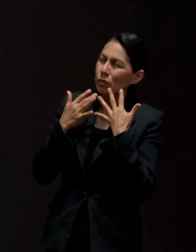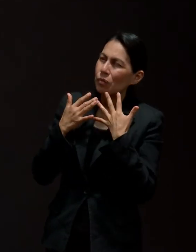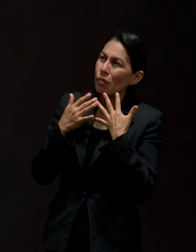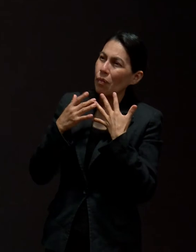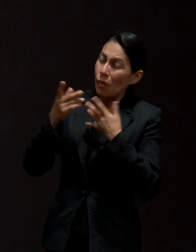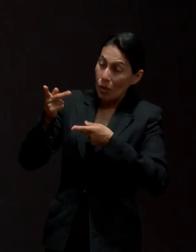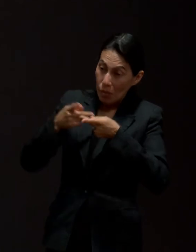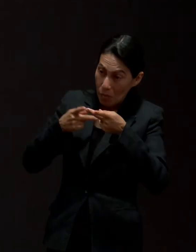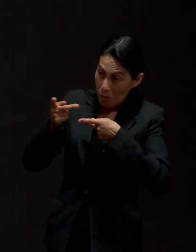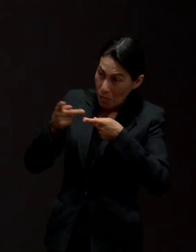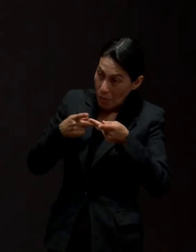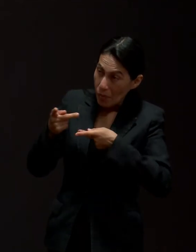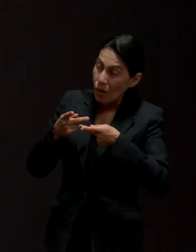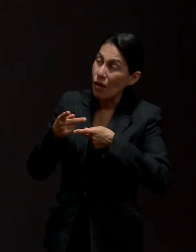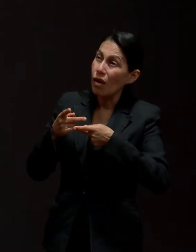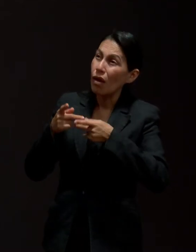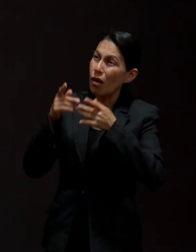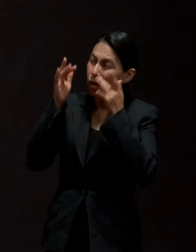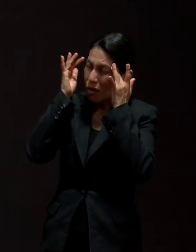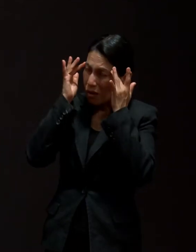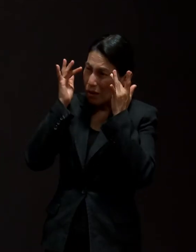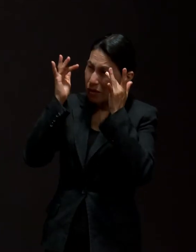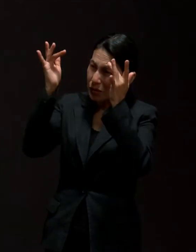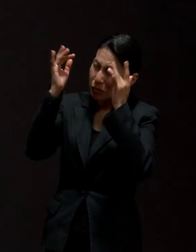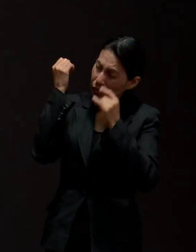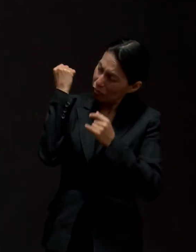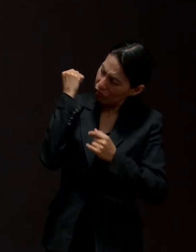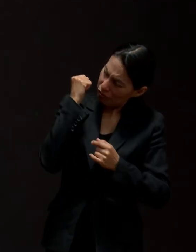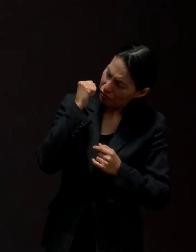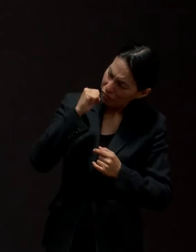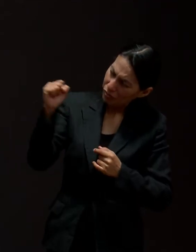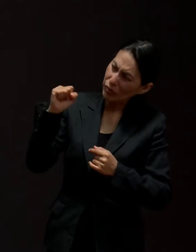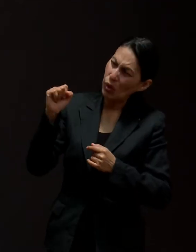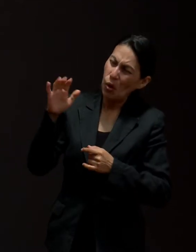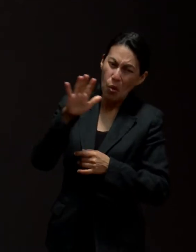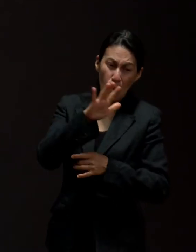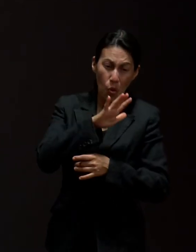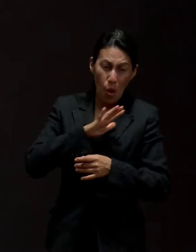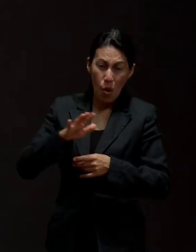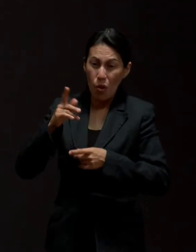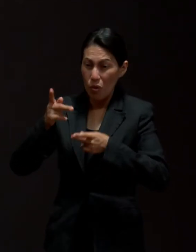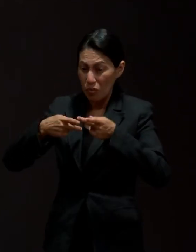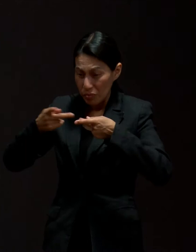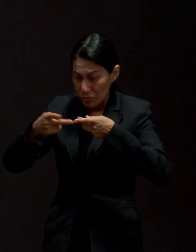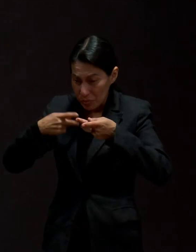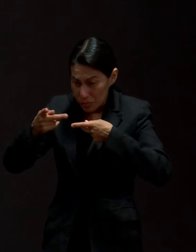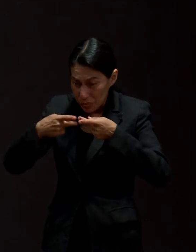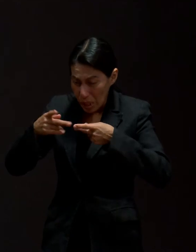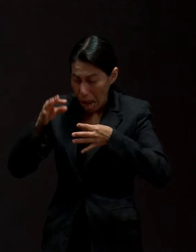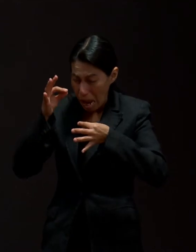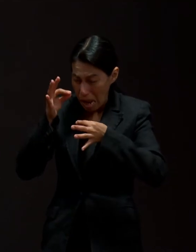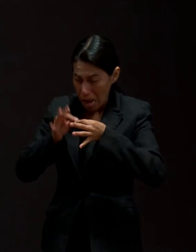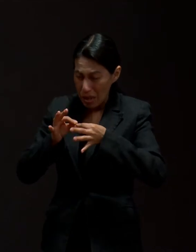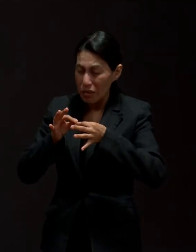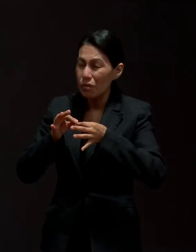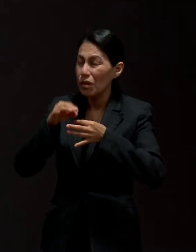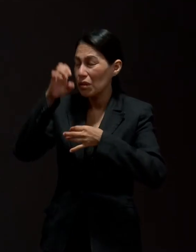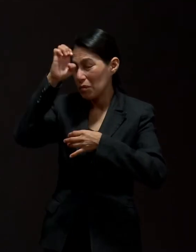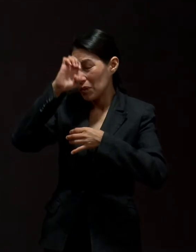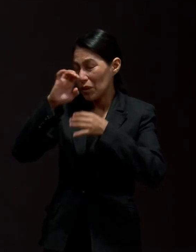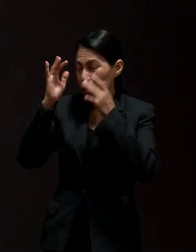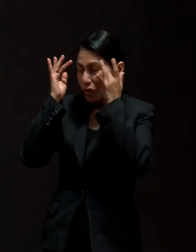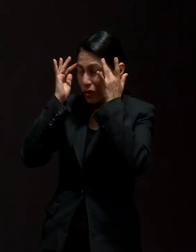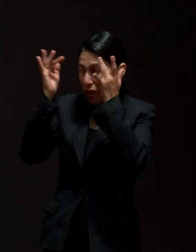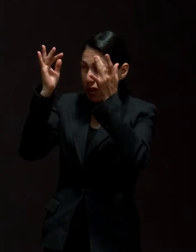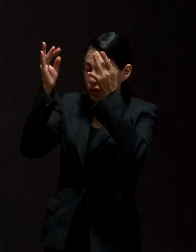que nos capacite, que nos purifique, que nos santifique y nos prepare para poder recibir